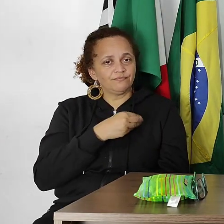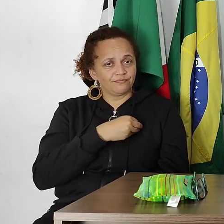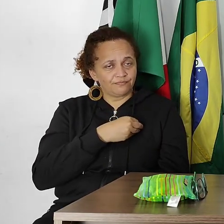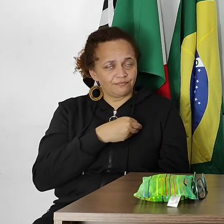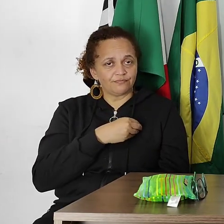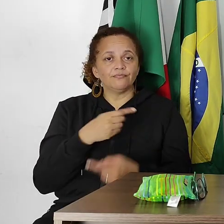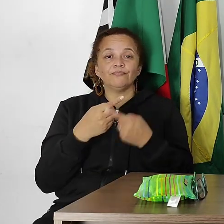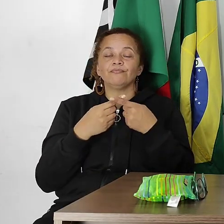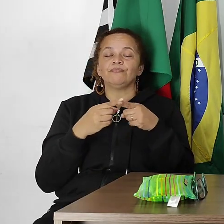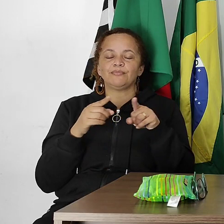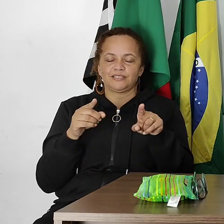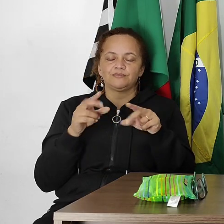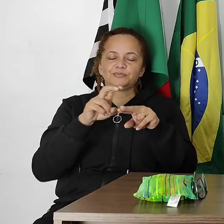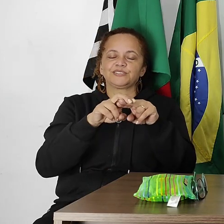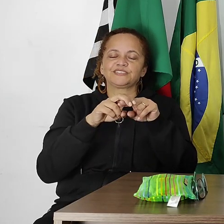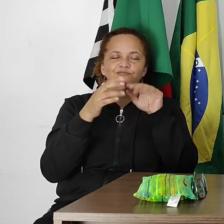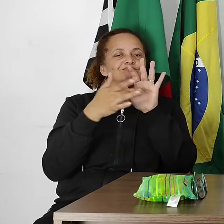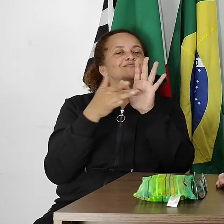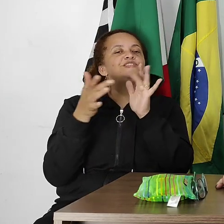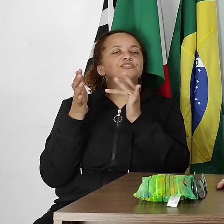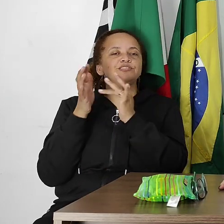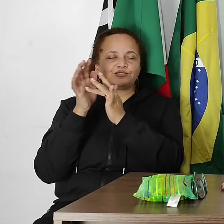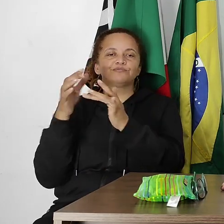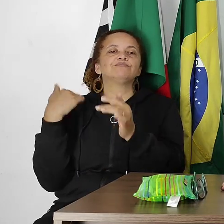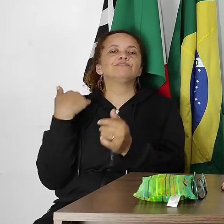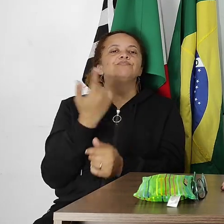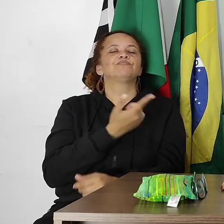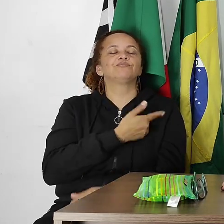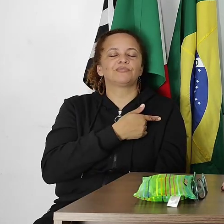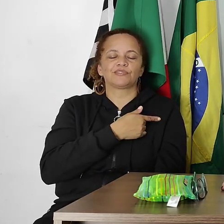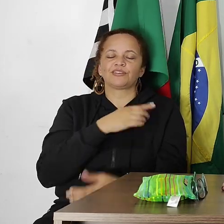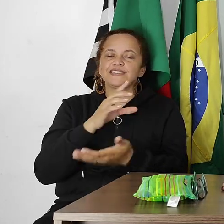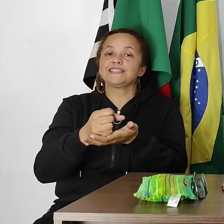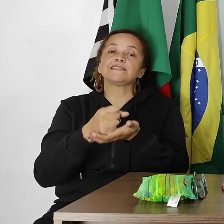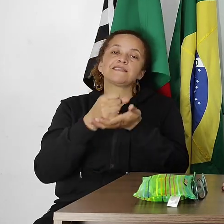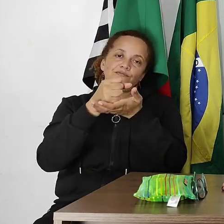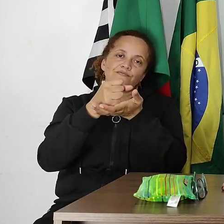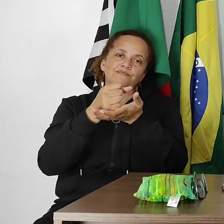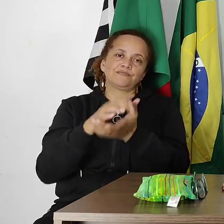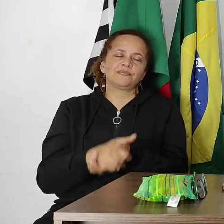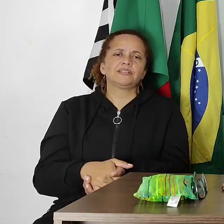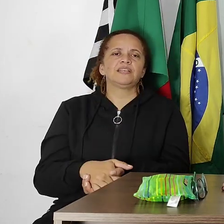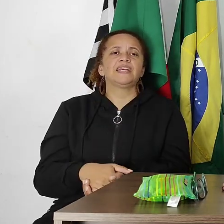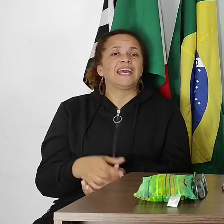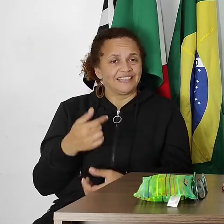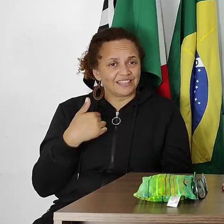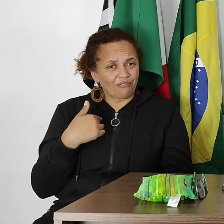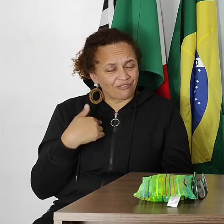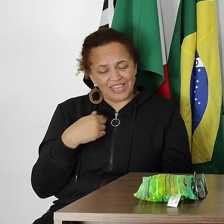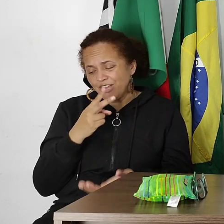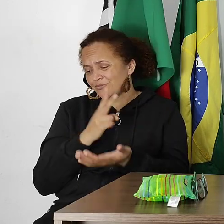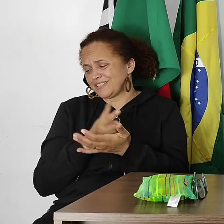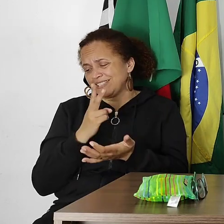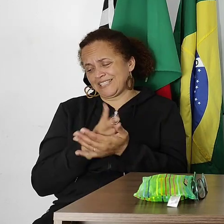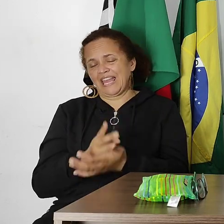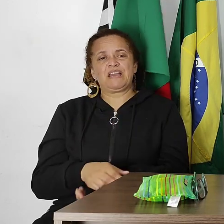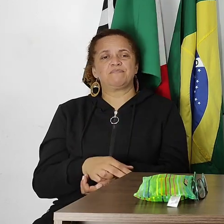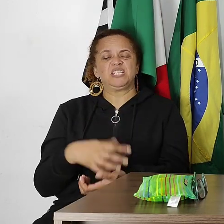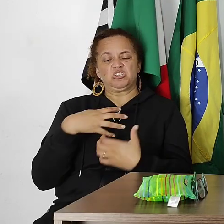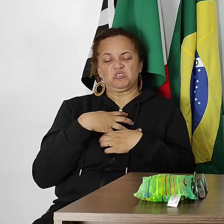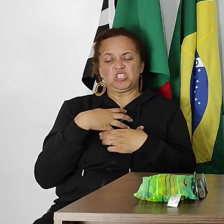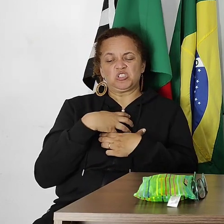com Cristo, pela graça sois salvos. O que eu estava? Eu estava presa nas minhas ofensas, né? Eu estava presa